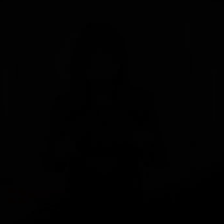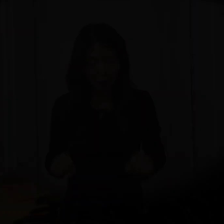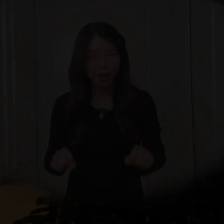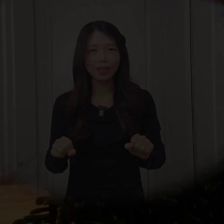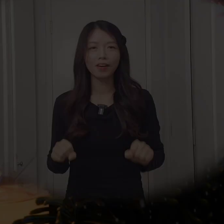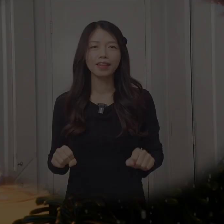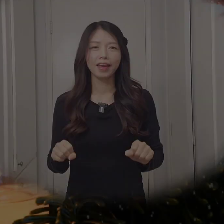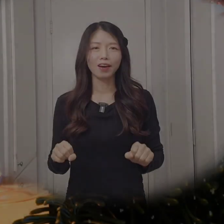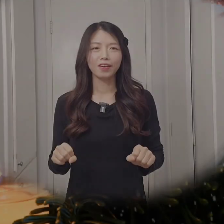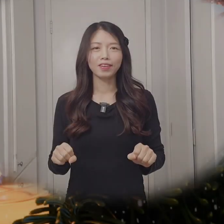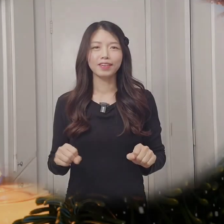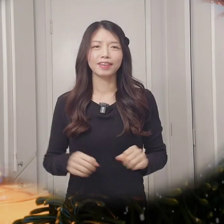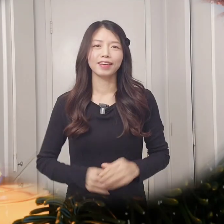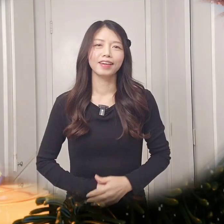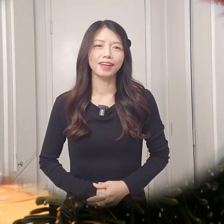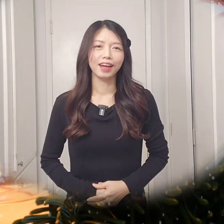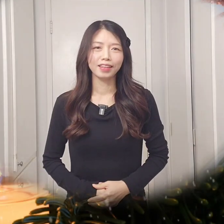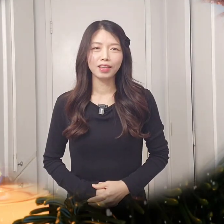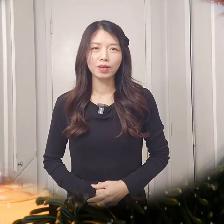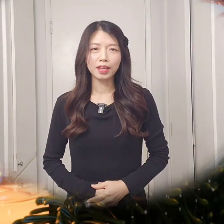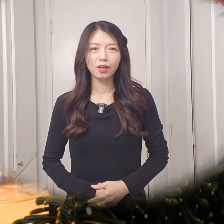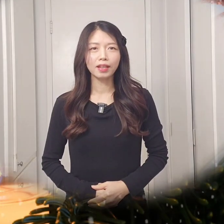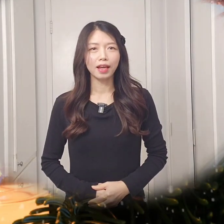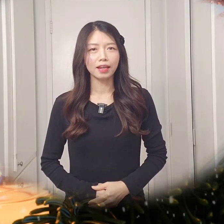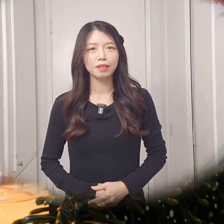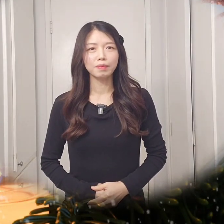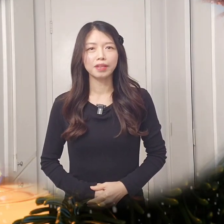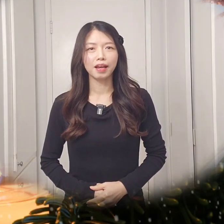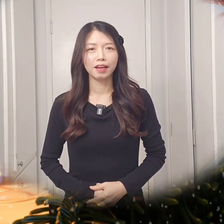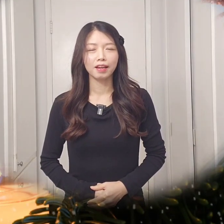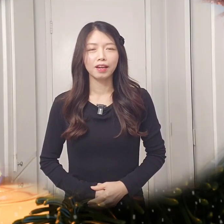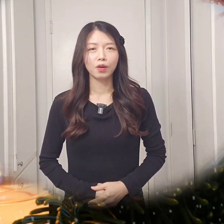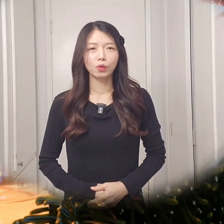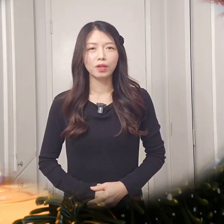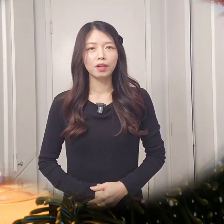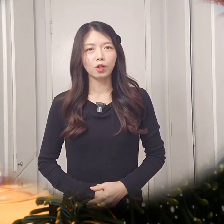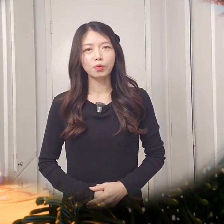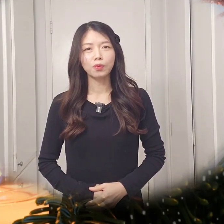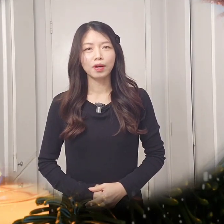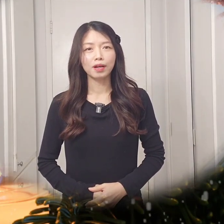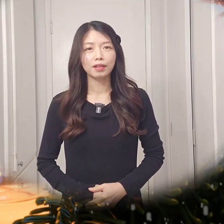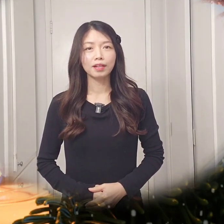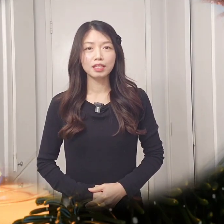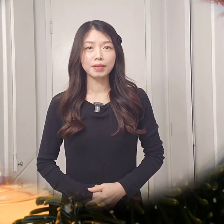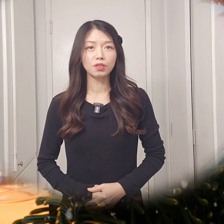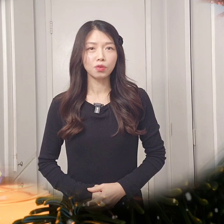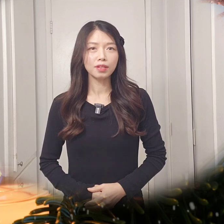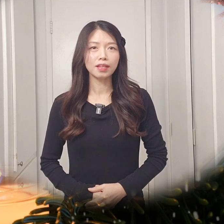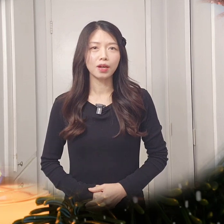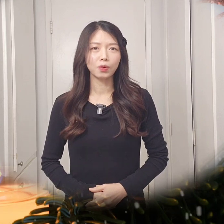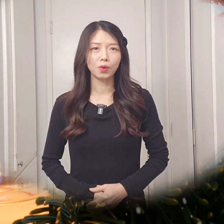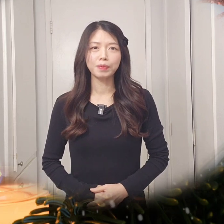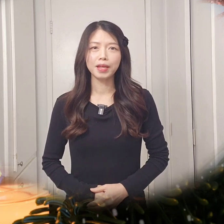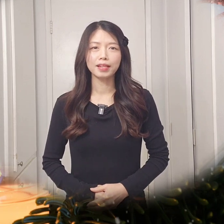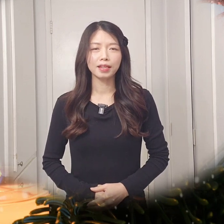여러분 안녕하세요. 아테주어 채널의 다이앤입니다. 오늘 여러분과 크리스마스 수어 찬양으로 함께할